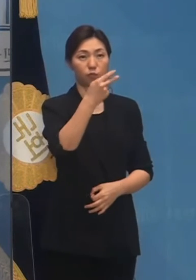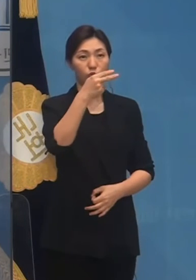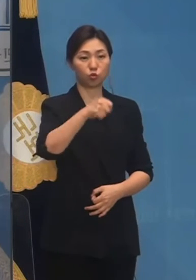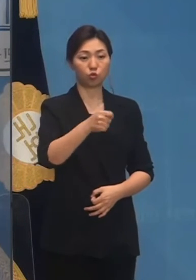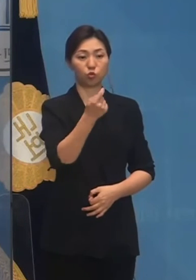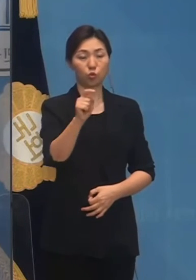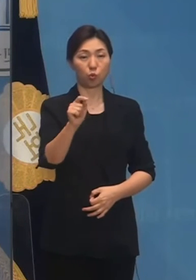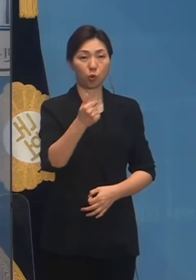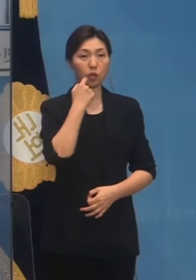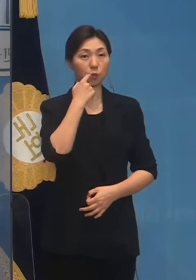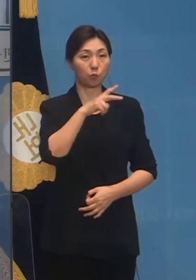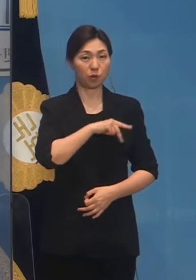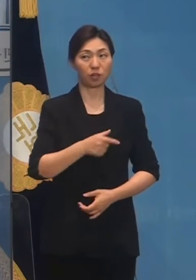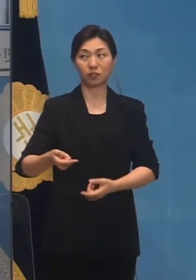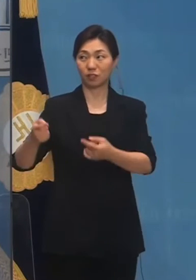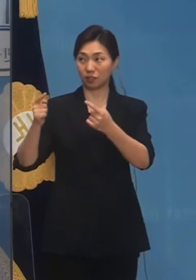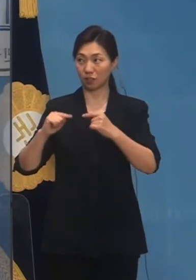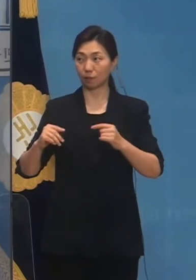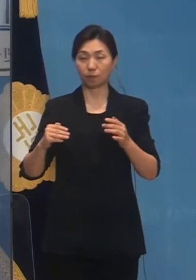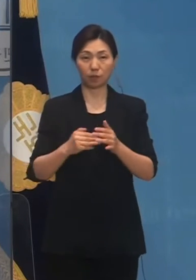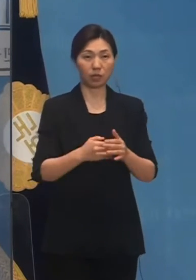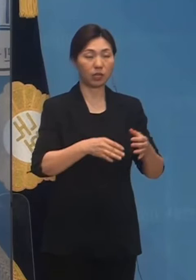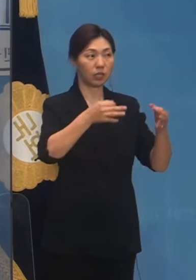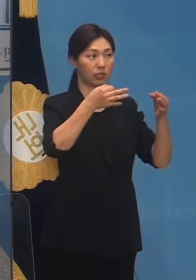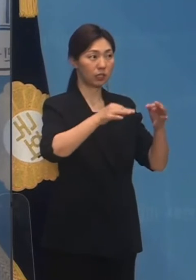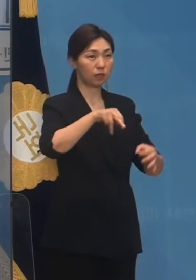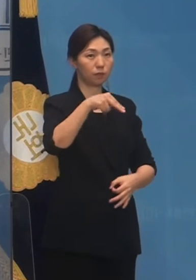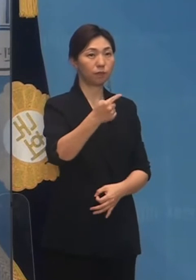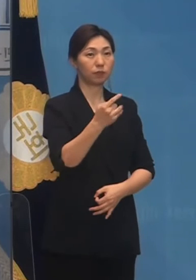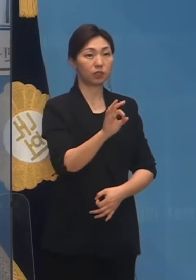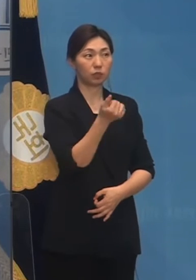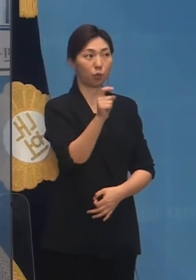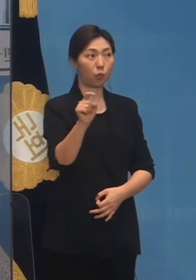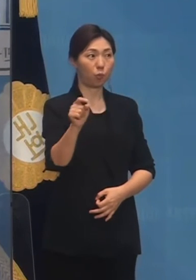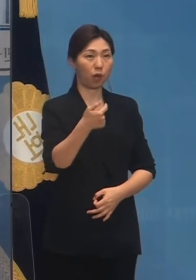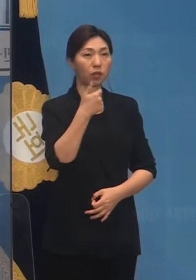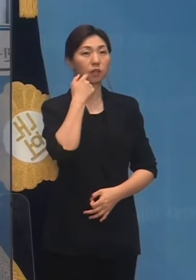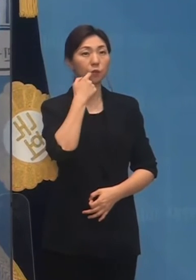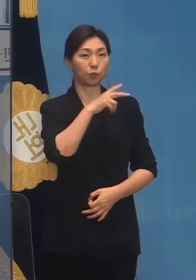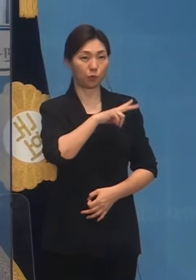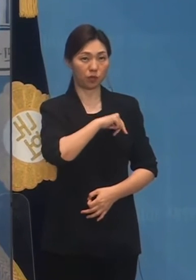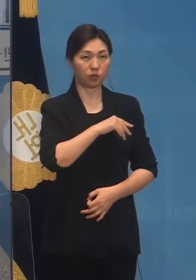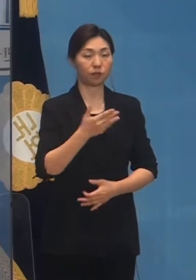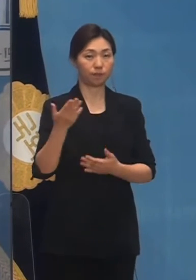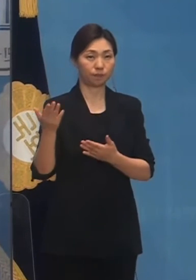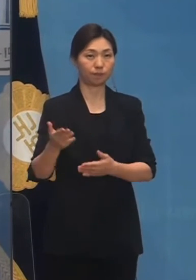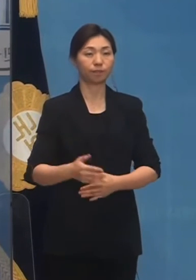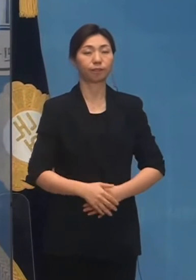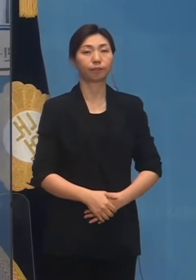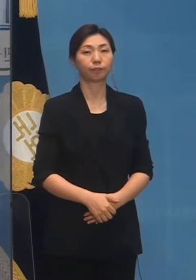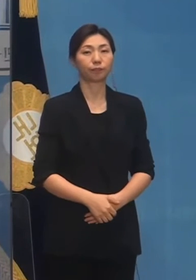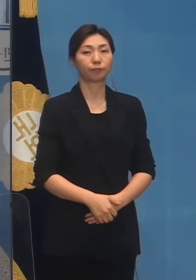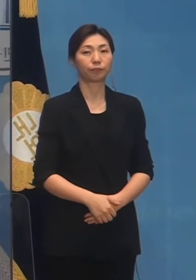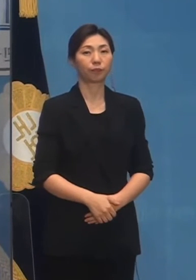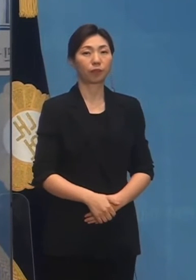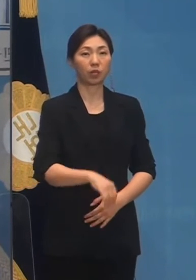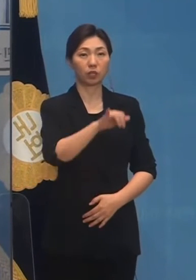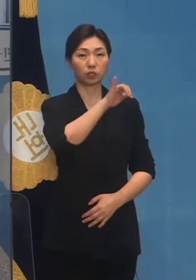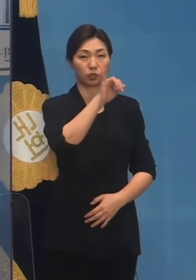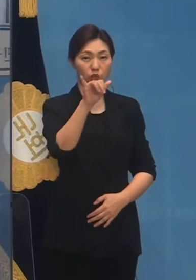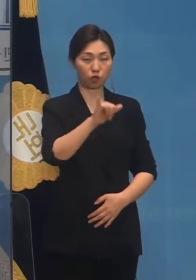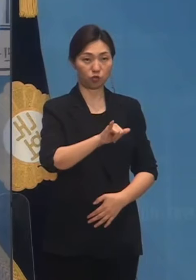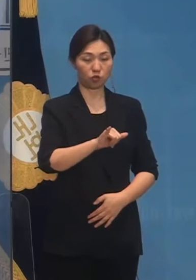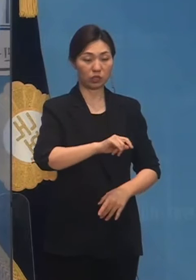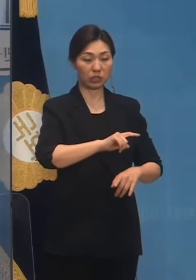의원님 오셨습니다. 네, 김승원 의원님 오셨습니다. 네, 전국